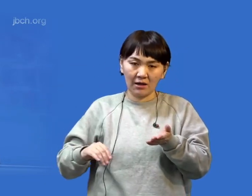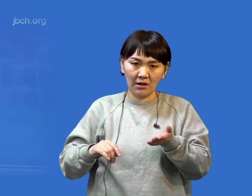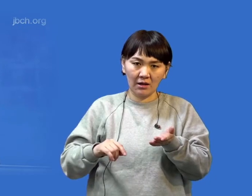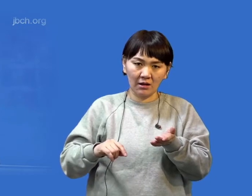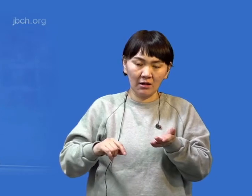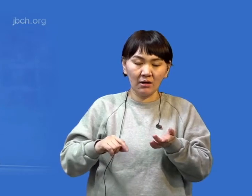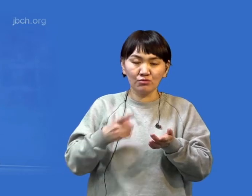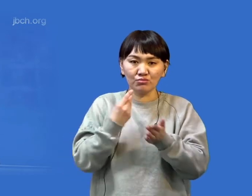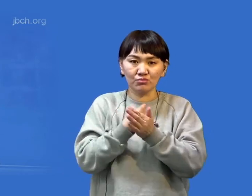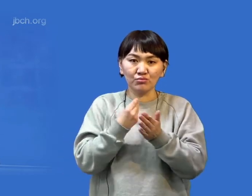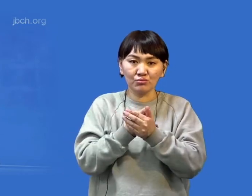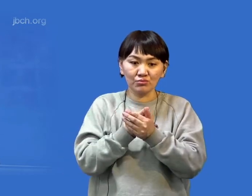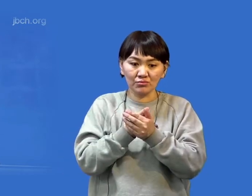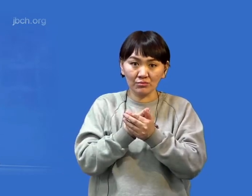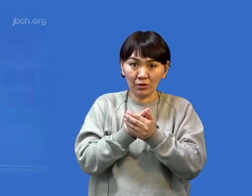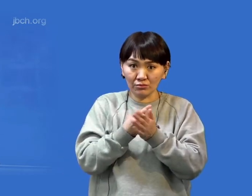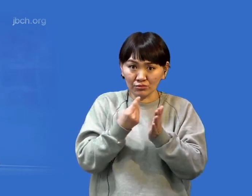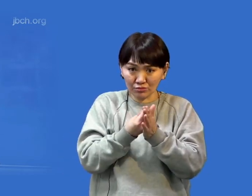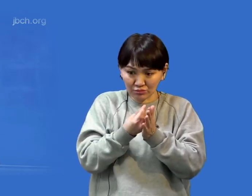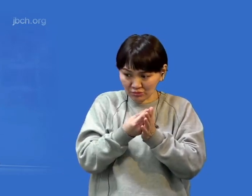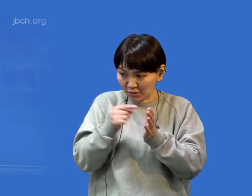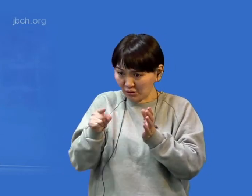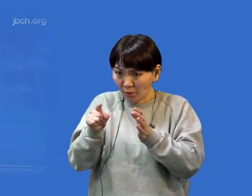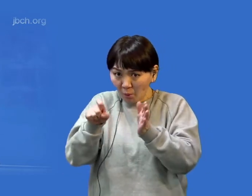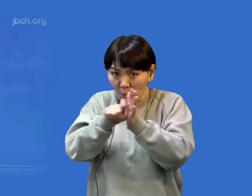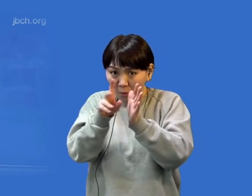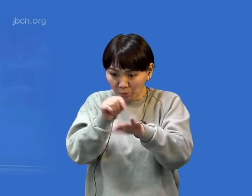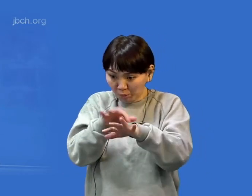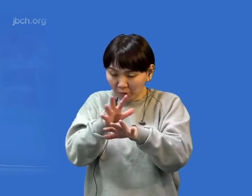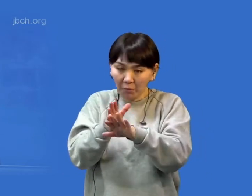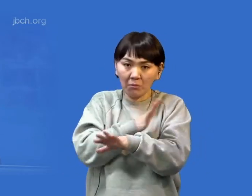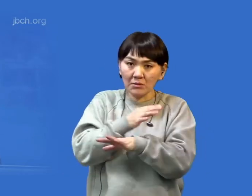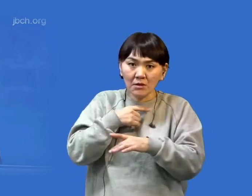Тэгж байгаа дараа хувцаанаас өмнө өгөх нэ тэр.